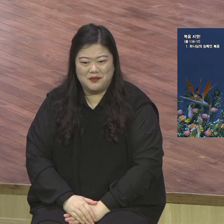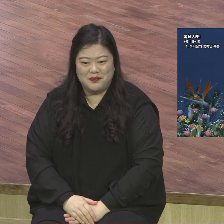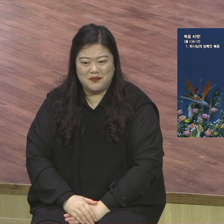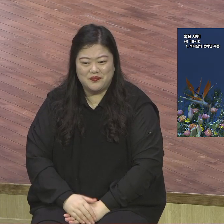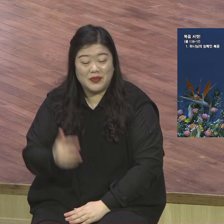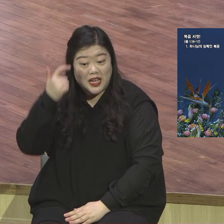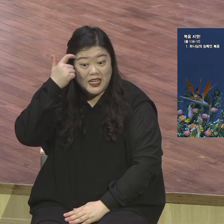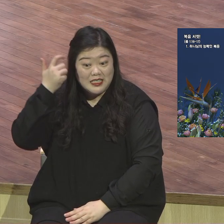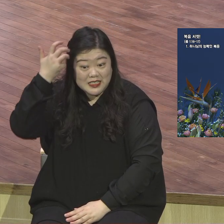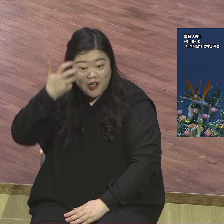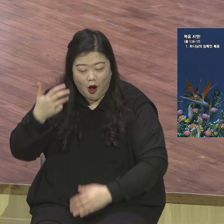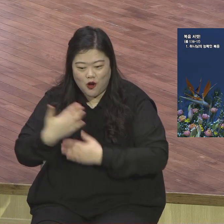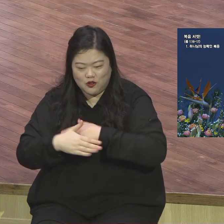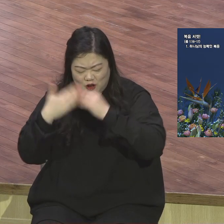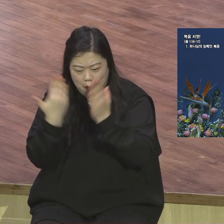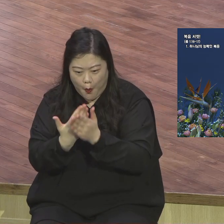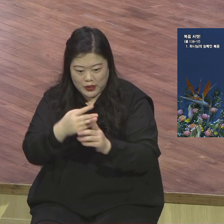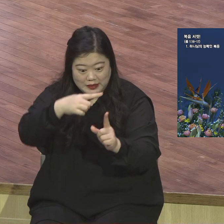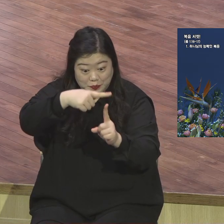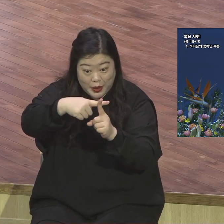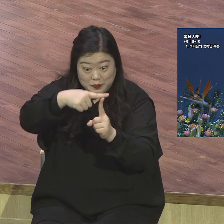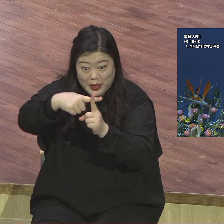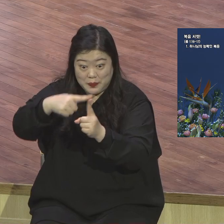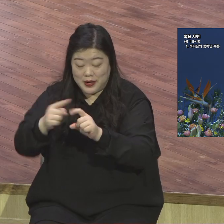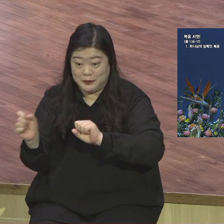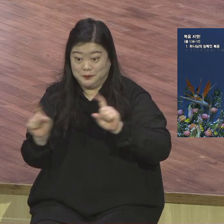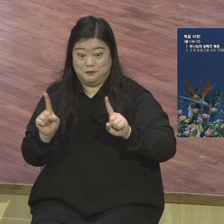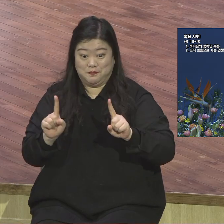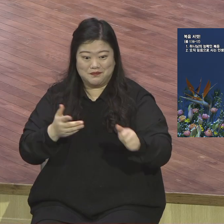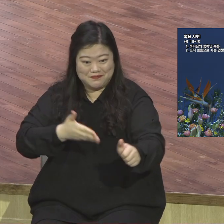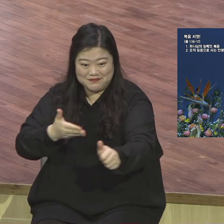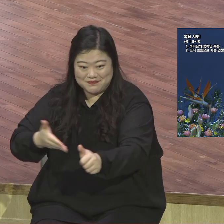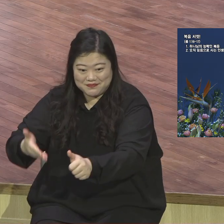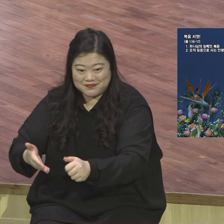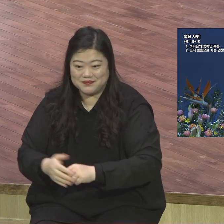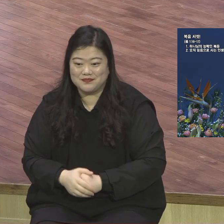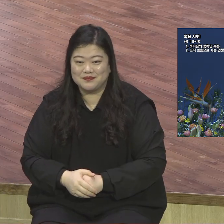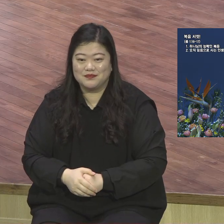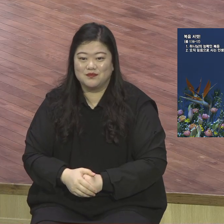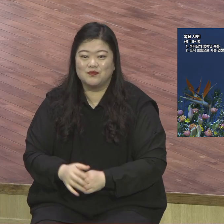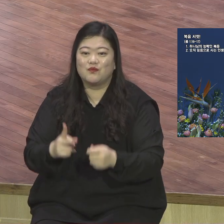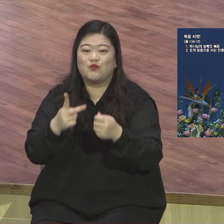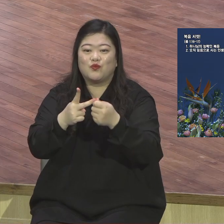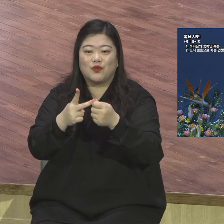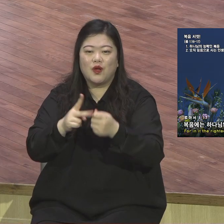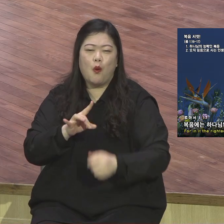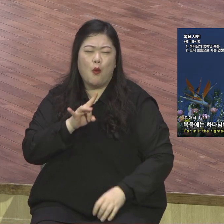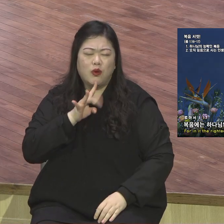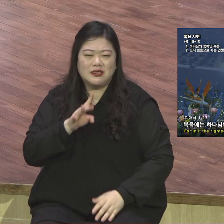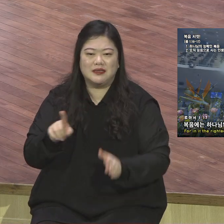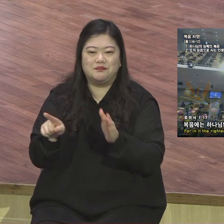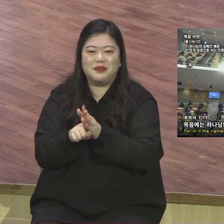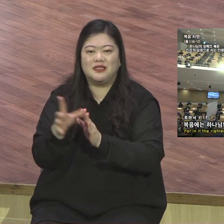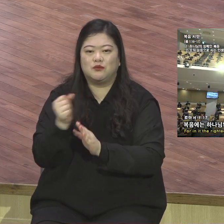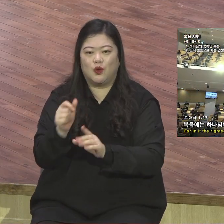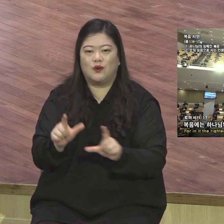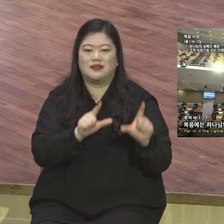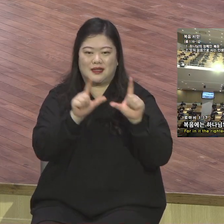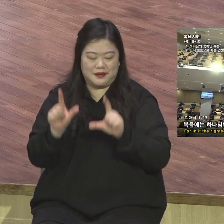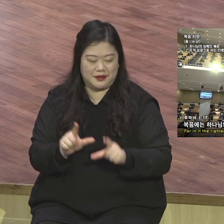인생 되기를 주님으로 축복합니다. 두 번째로 오직 믿음으로 사는 인생입니다. 17절입니다.